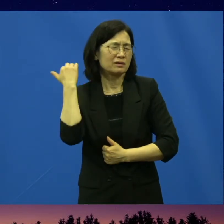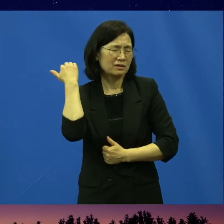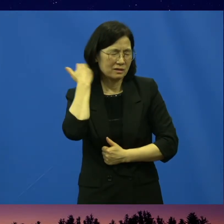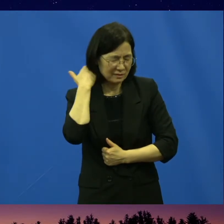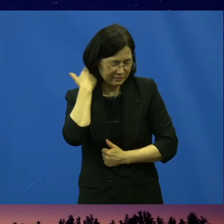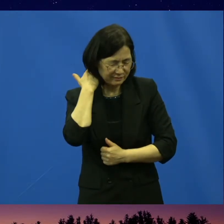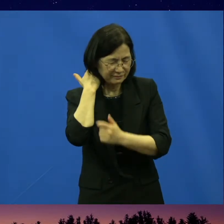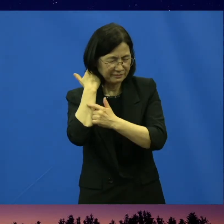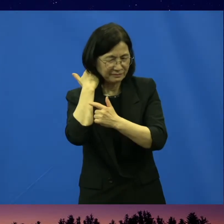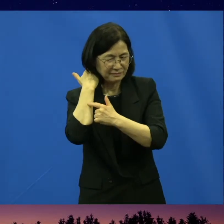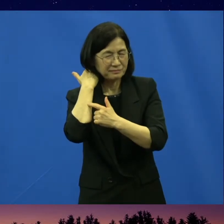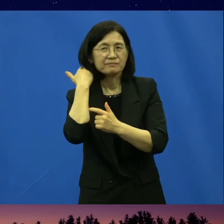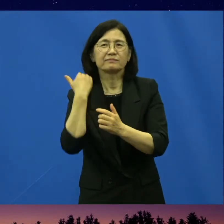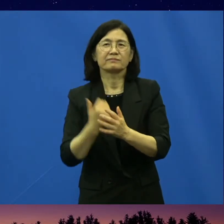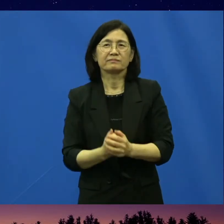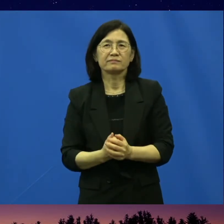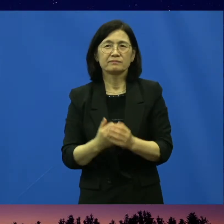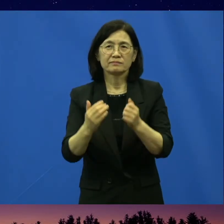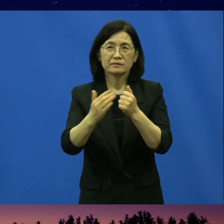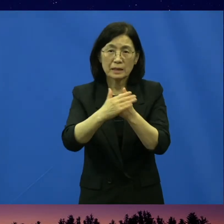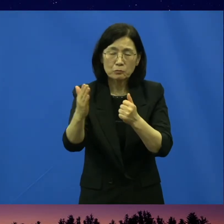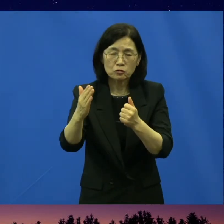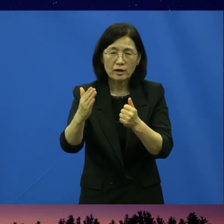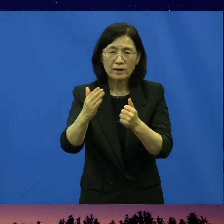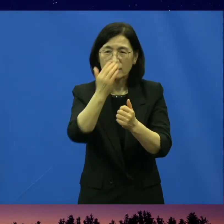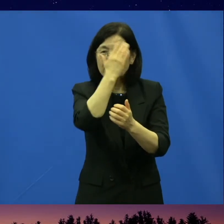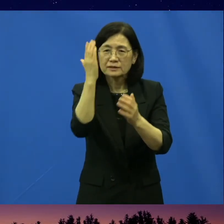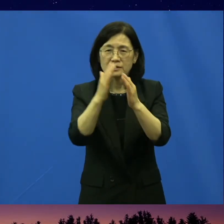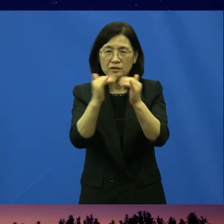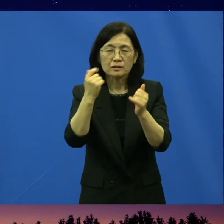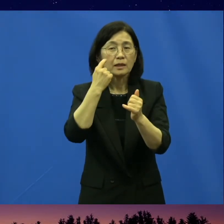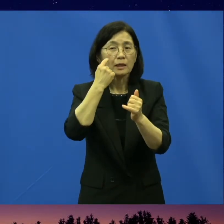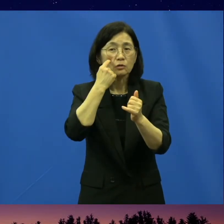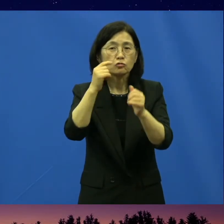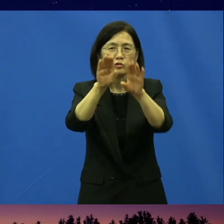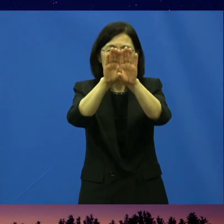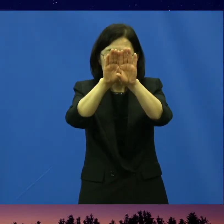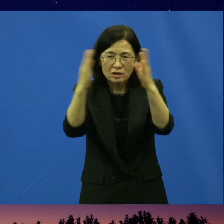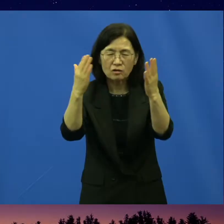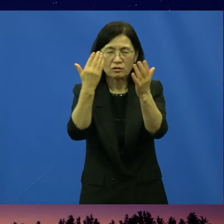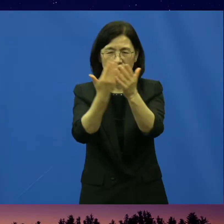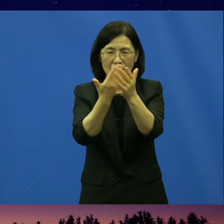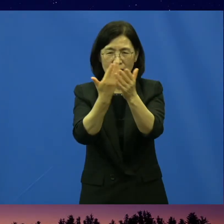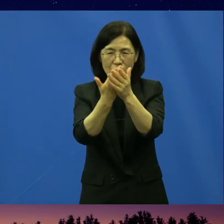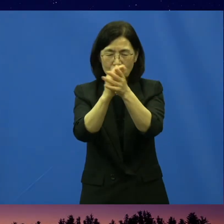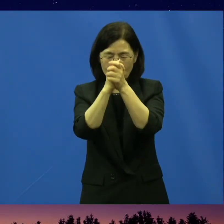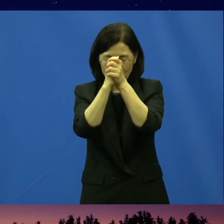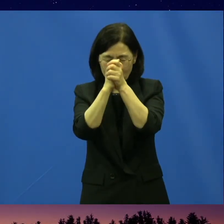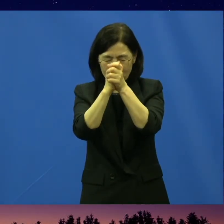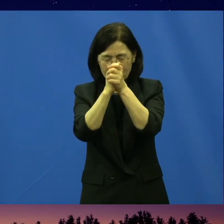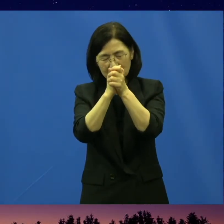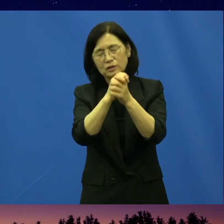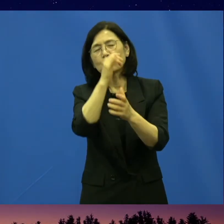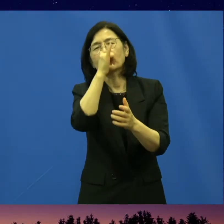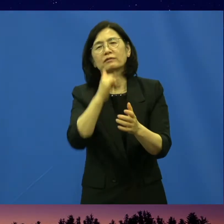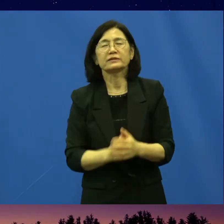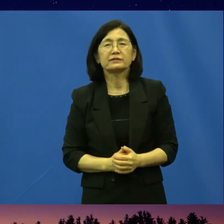이것까지 봐야 실제를 보는 거예요. 그러니까 오늘 우리 많은 사람들이 두려움에 빠지는 이유는